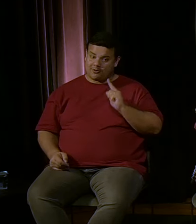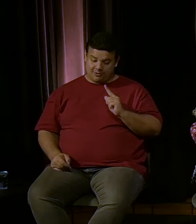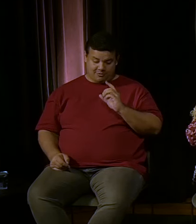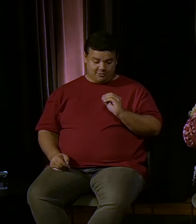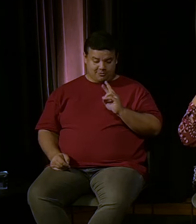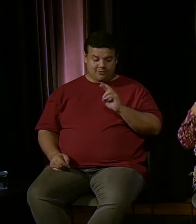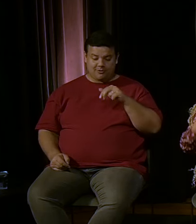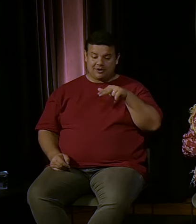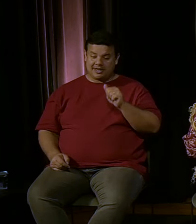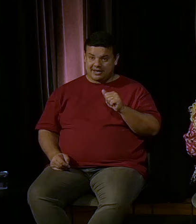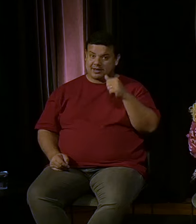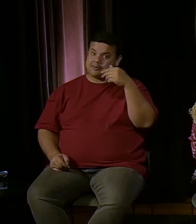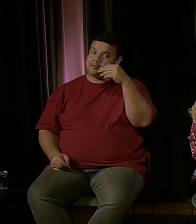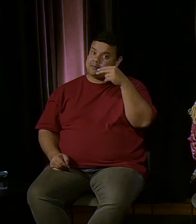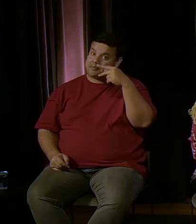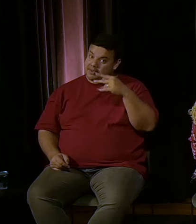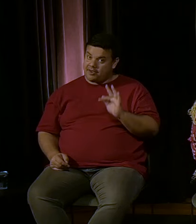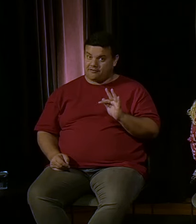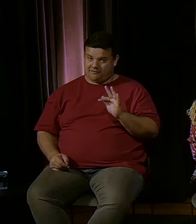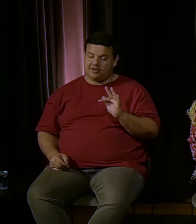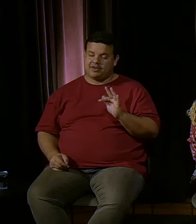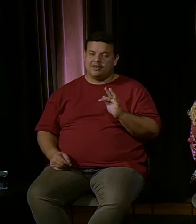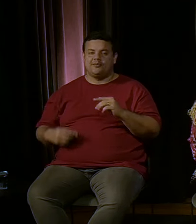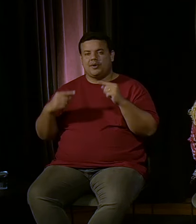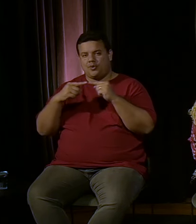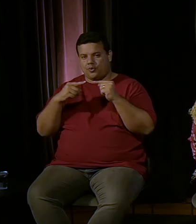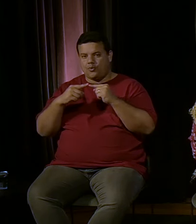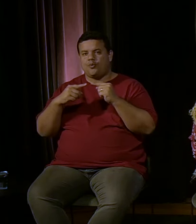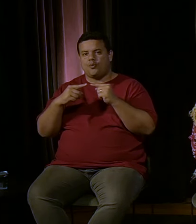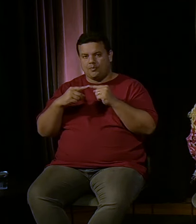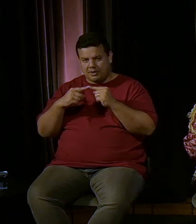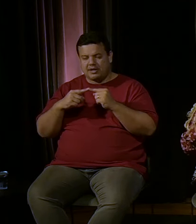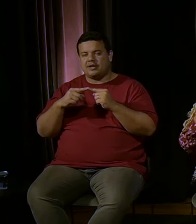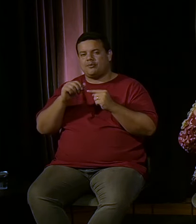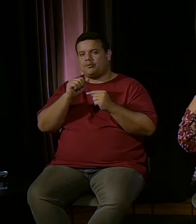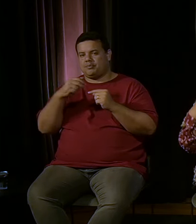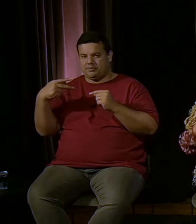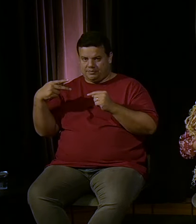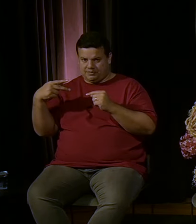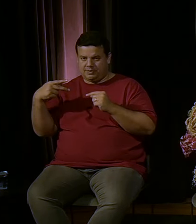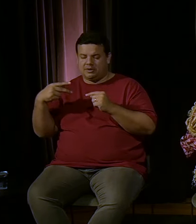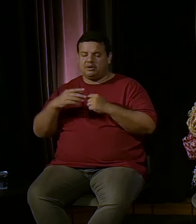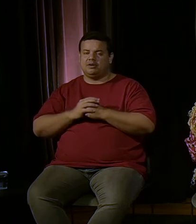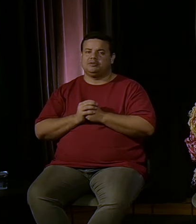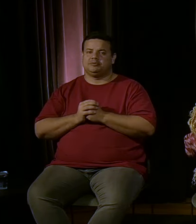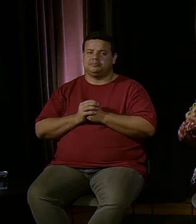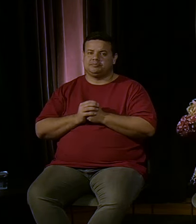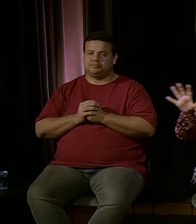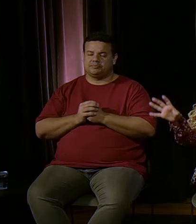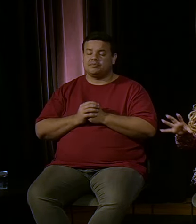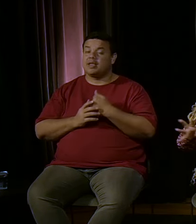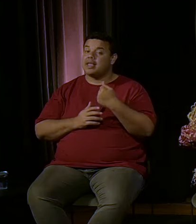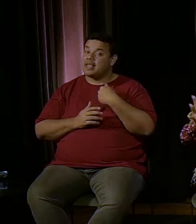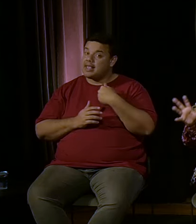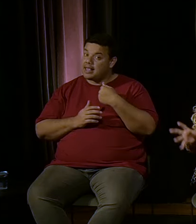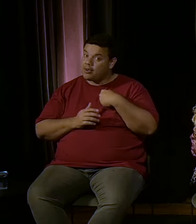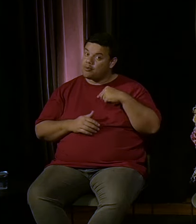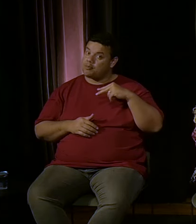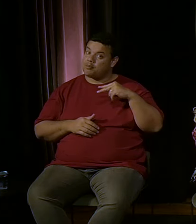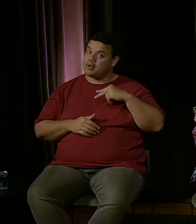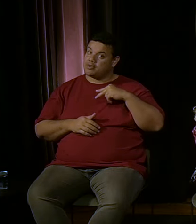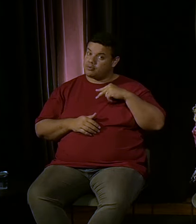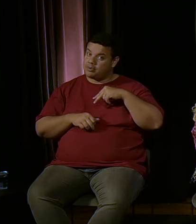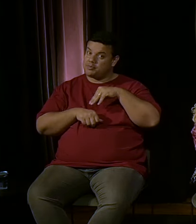que tem a ver com a plataforma, né? Eu, particularmente, eu